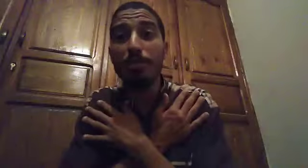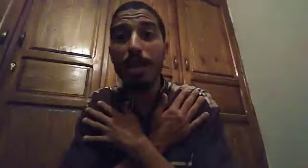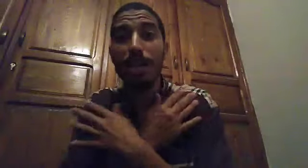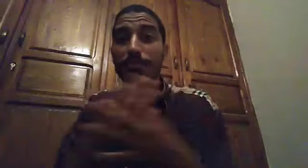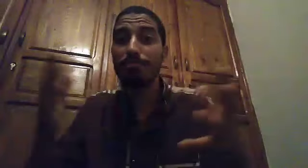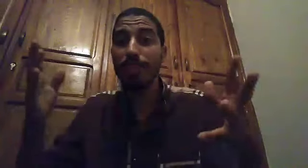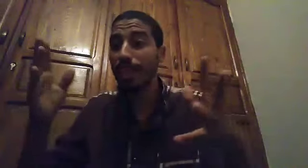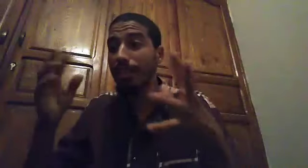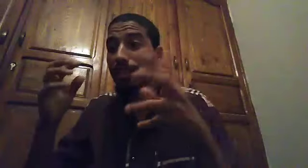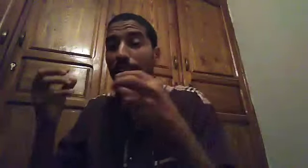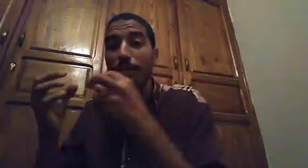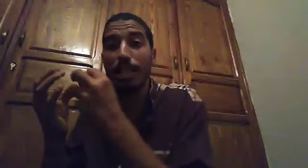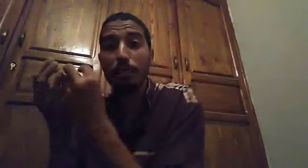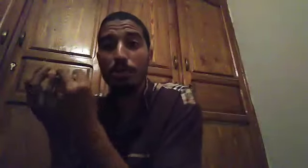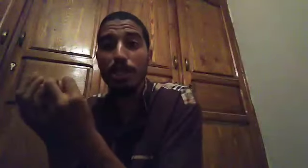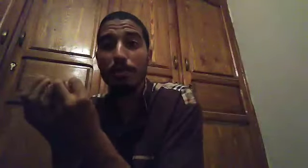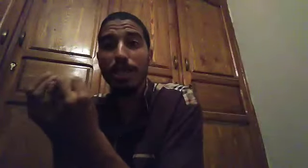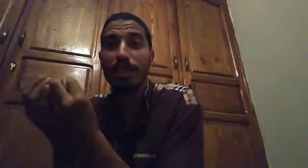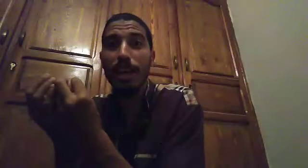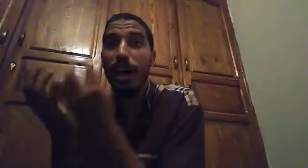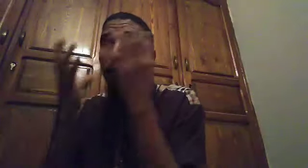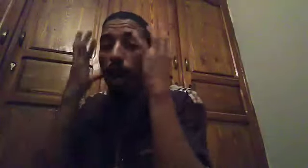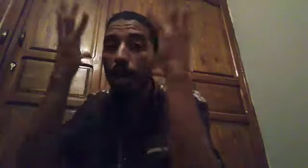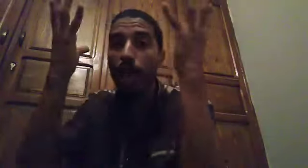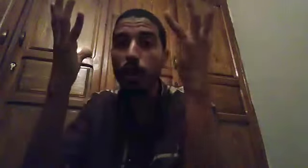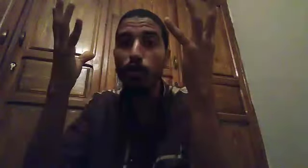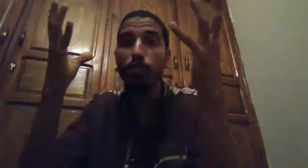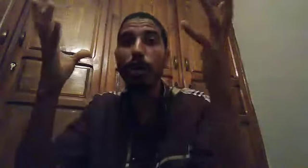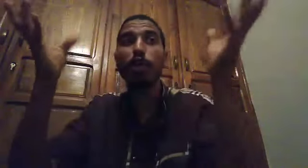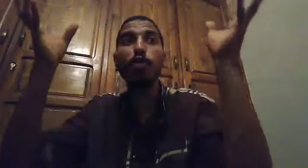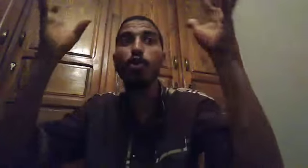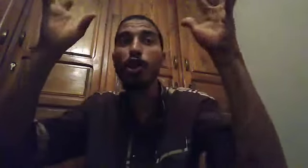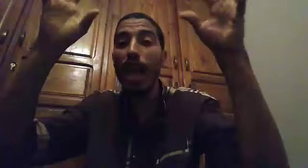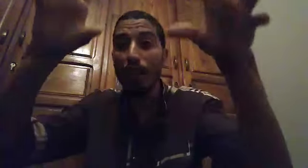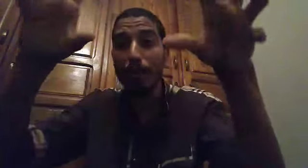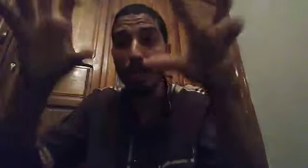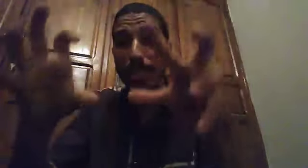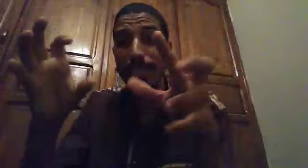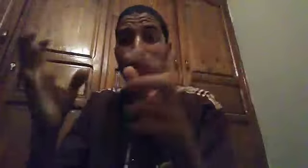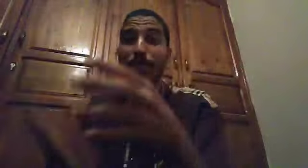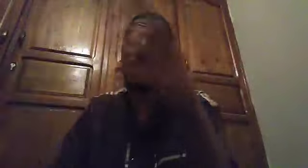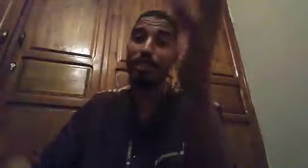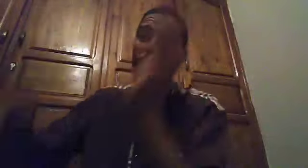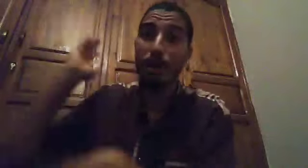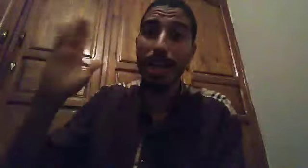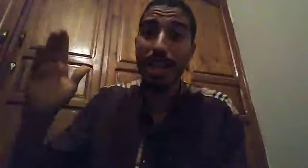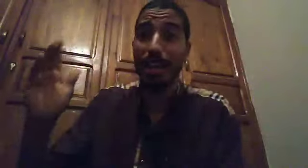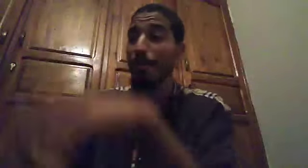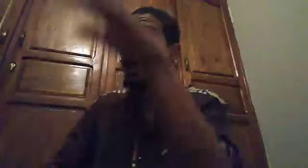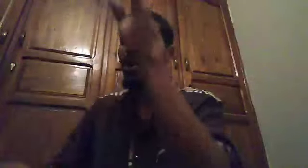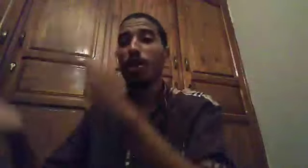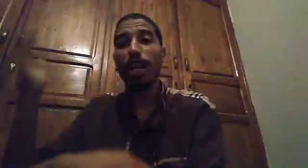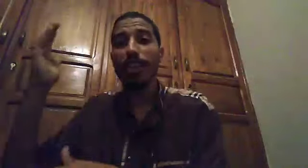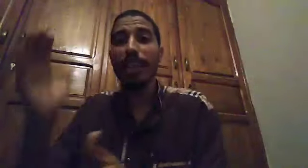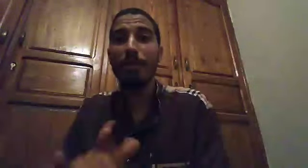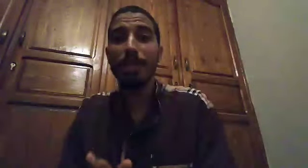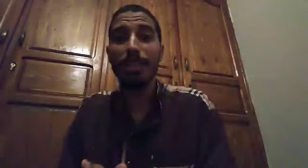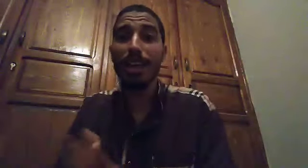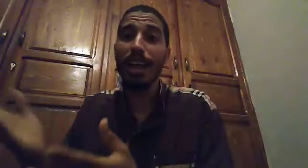تمريرة. يعني تخيل مع دي بول شدها بديك الطريقة وقرا تحرك دي ماريا واللاعبين مركزين مع ميسي ودي ماريا كيهرب كيحطها ليه بهذيك الطريقة